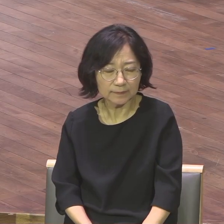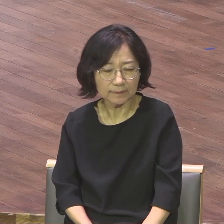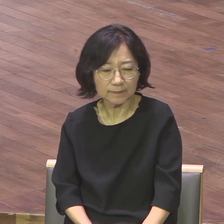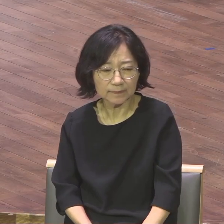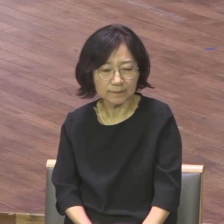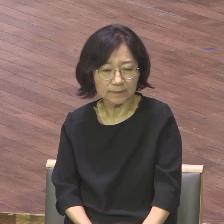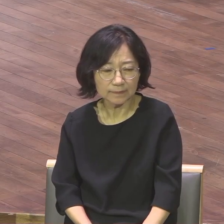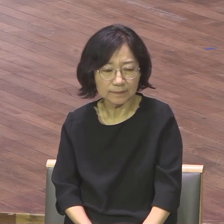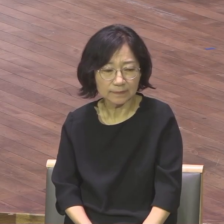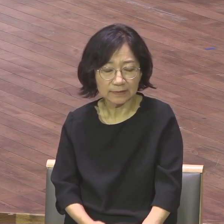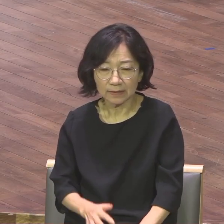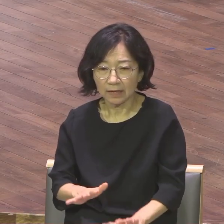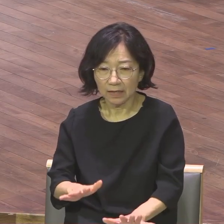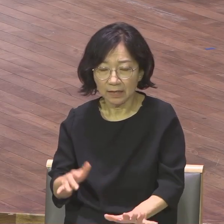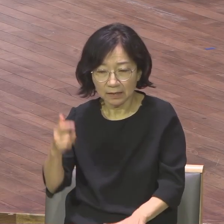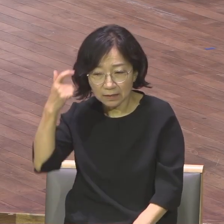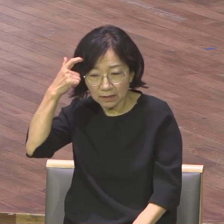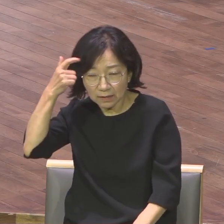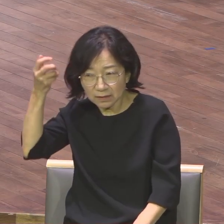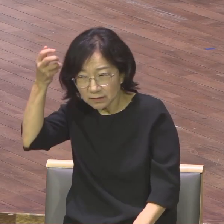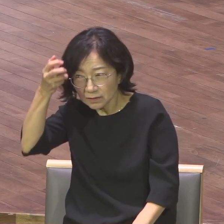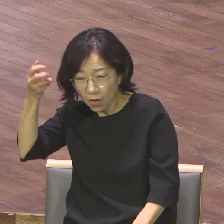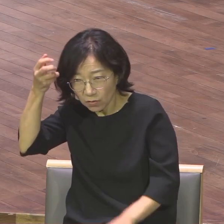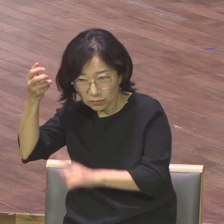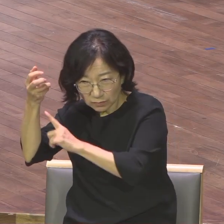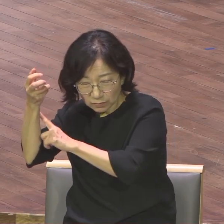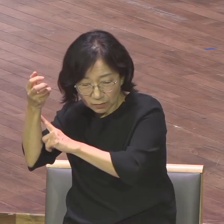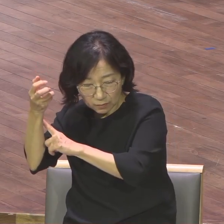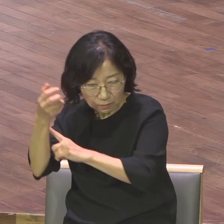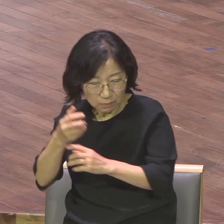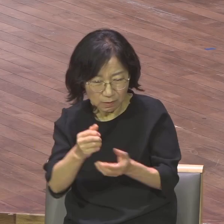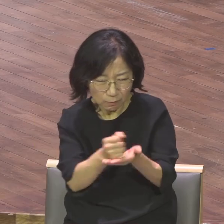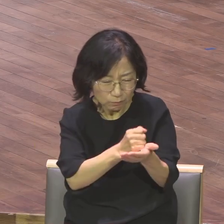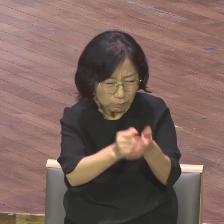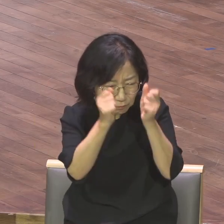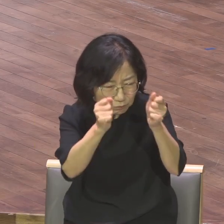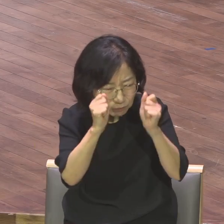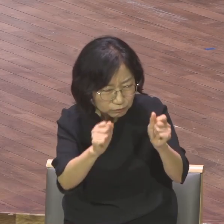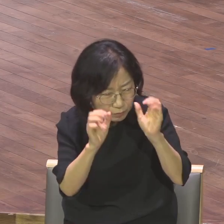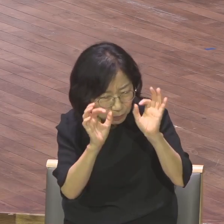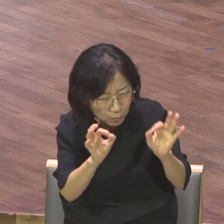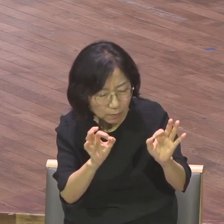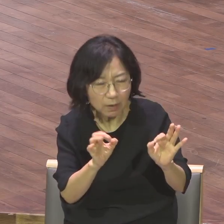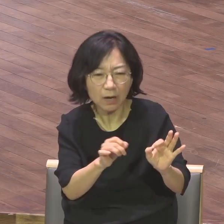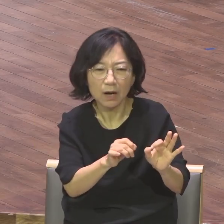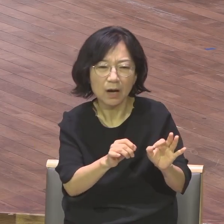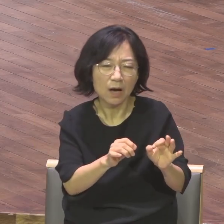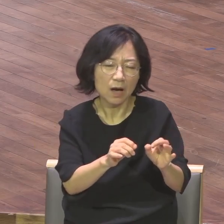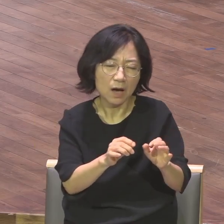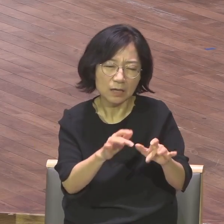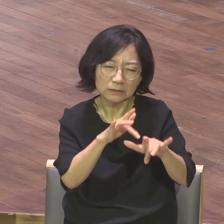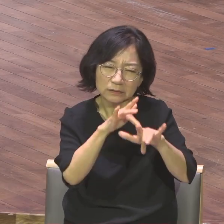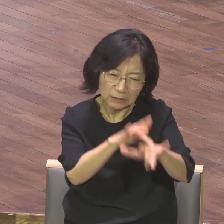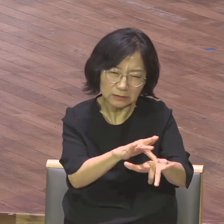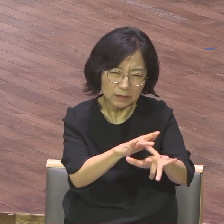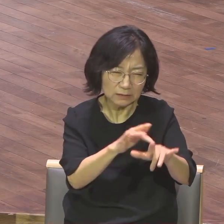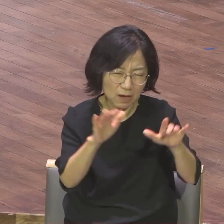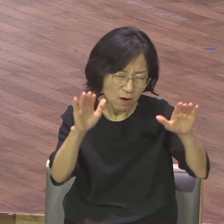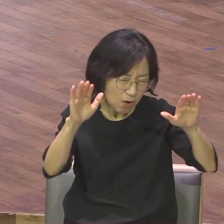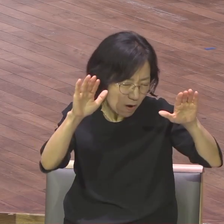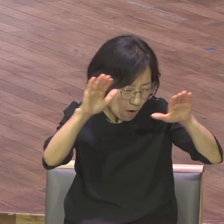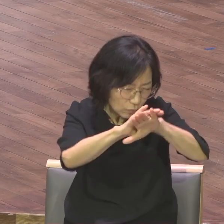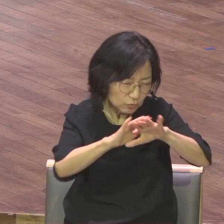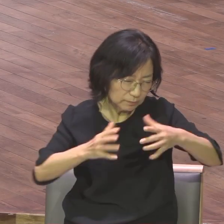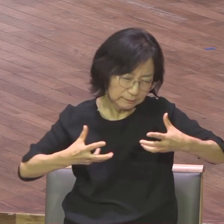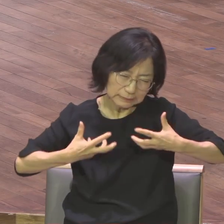영적으로 볼 때 무속 현장은요, 흑암, 어두움, 절망, 그